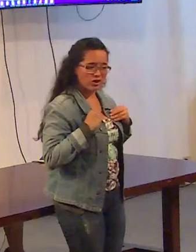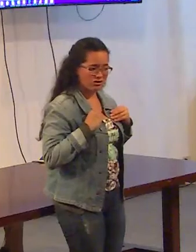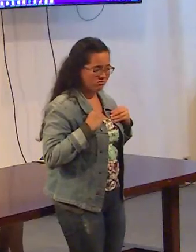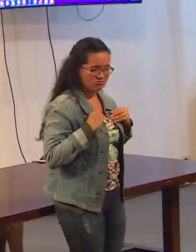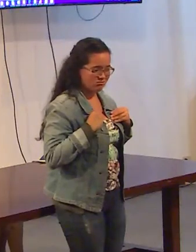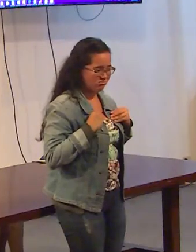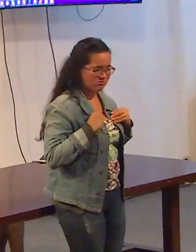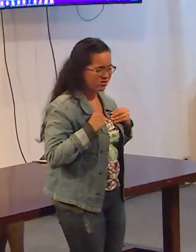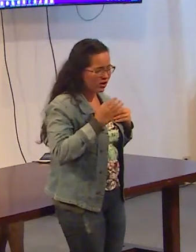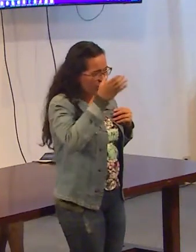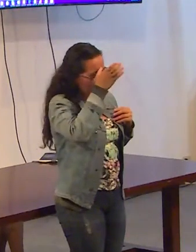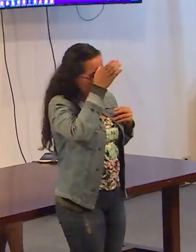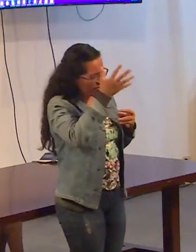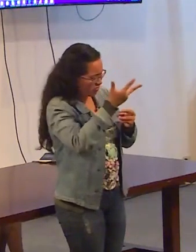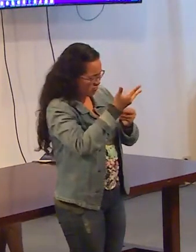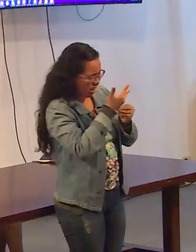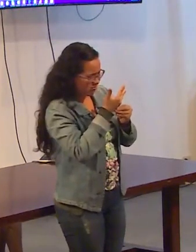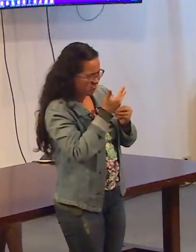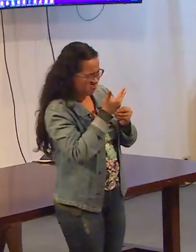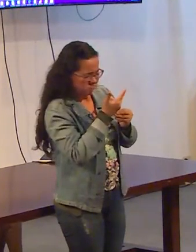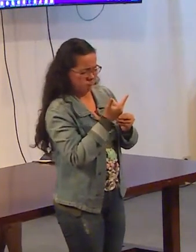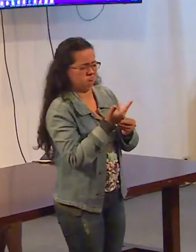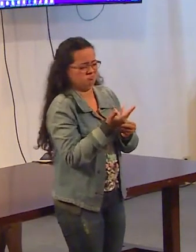trabajo. La concepción de ella de arte era,